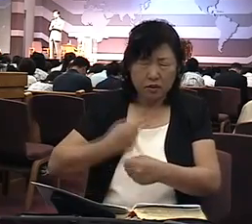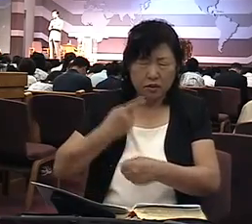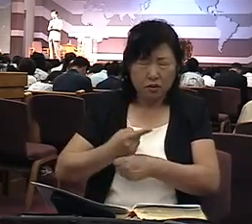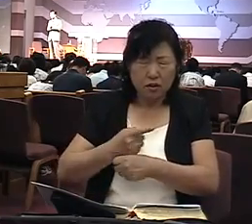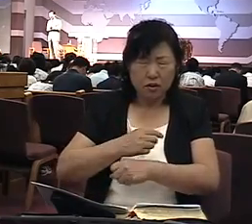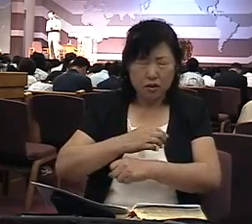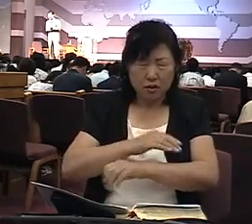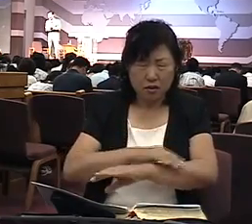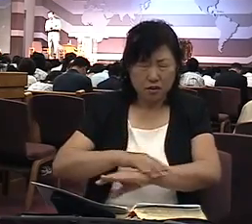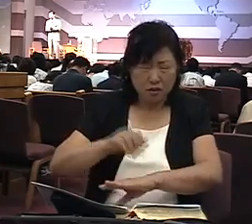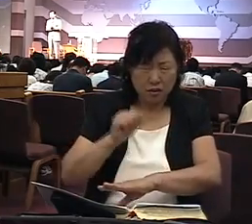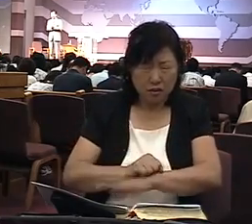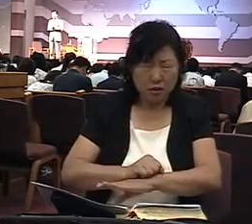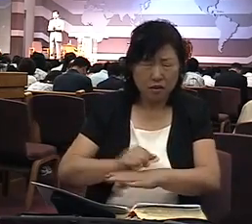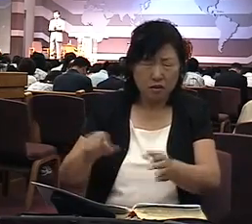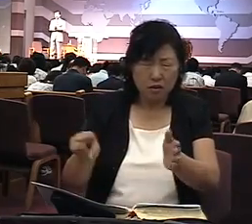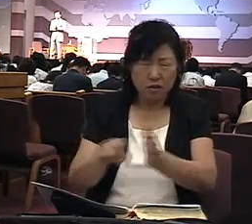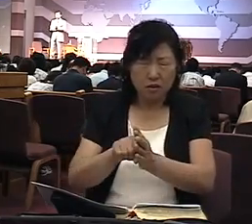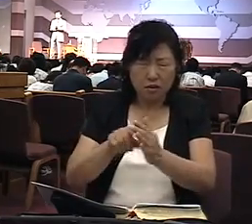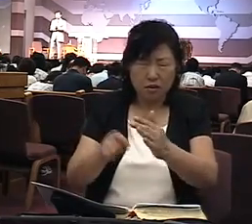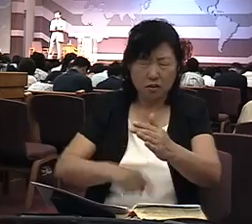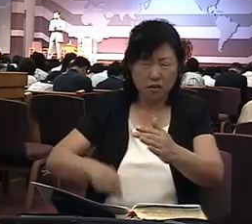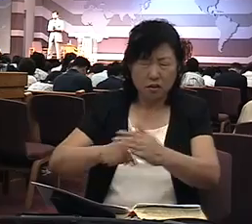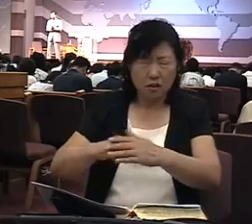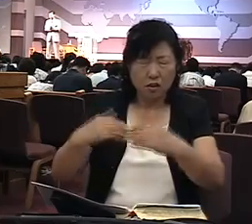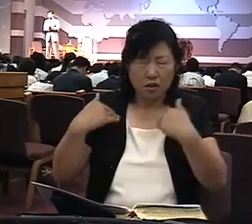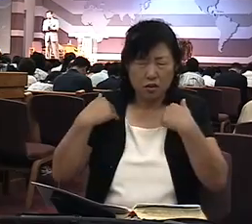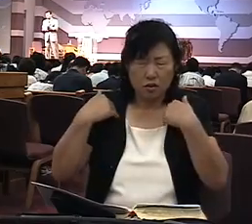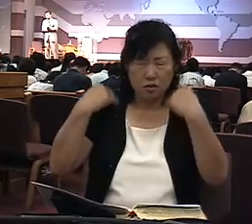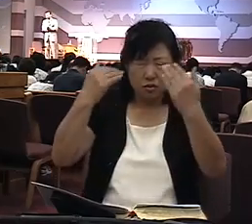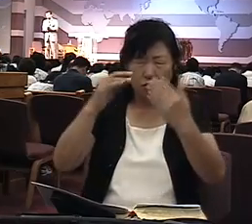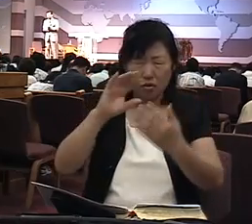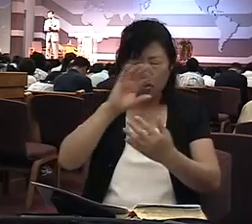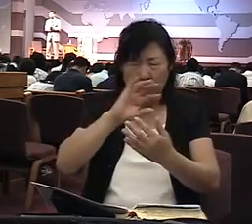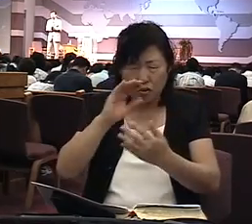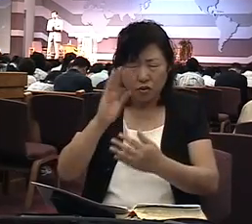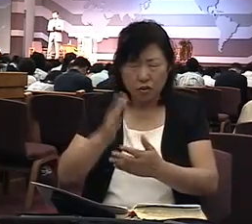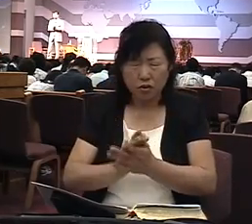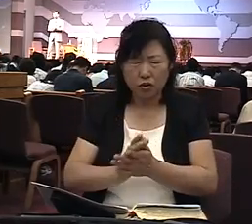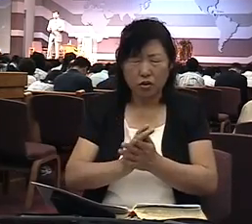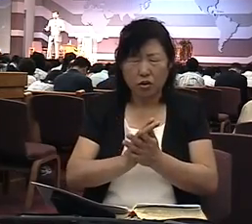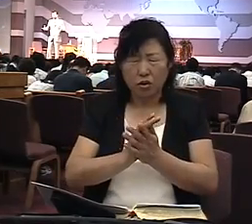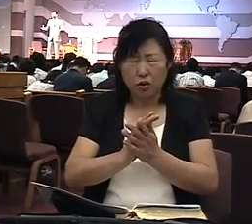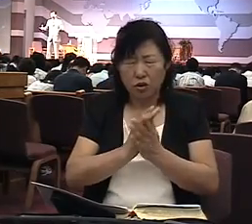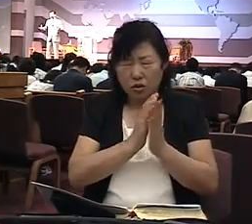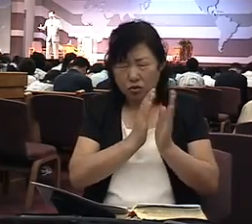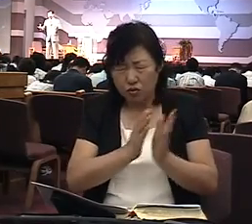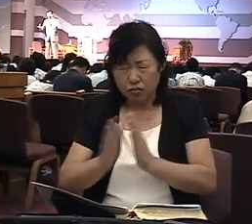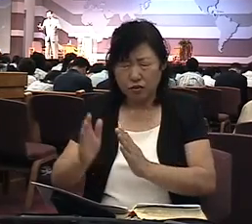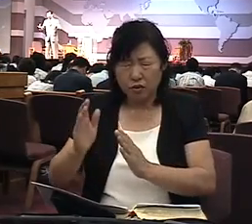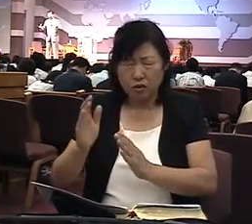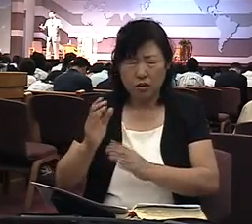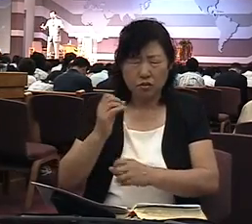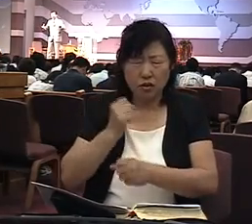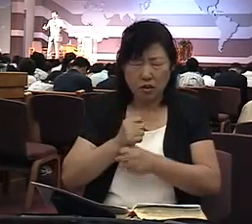서기를 원합니다. 아버지 하나님, 거룩한 부담감을 주시옵시고 주여, 우리가 다시 한번